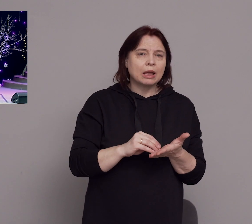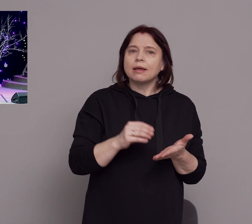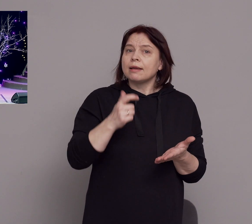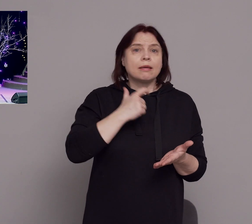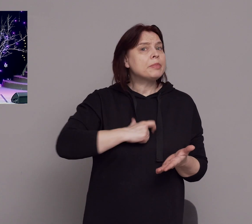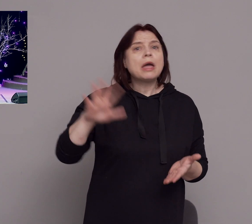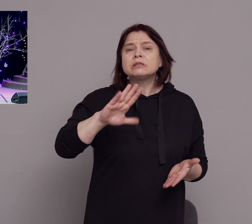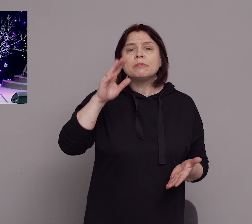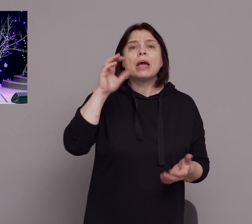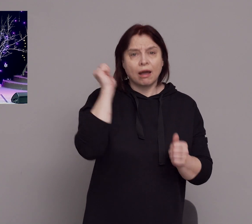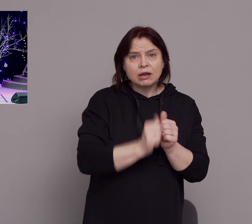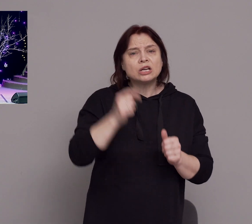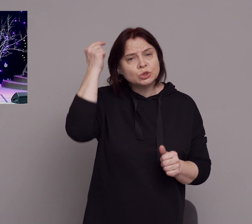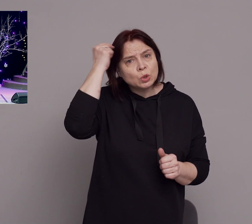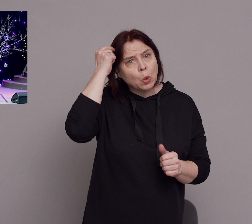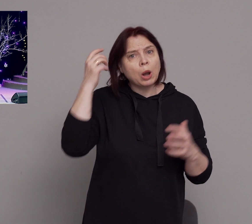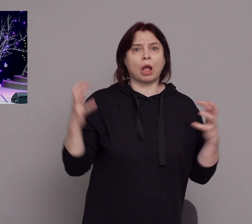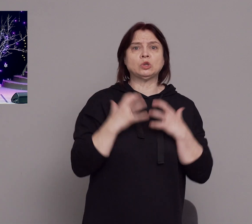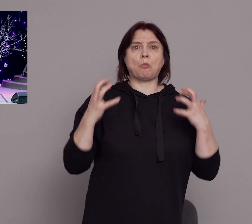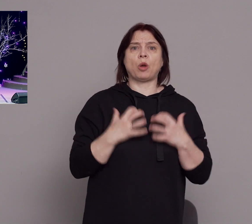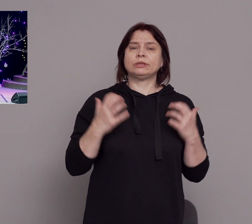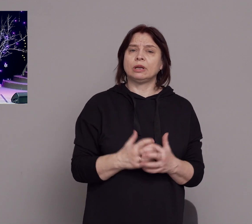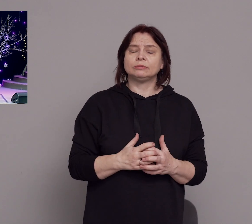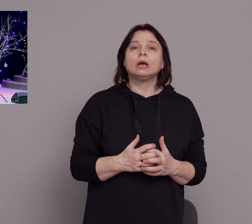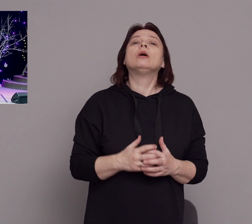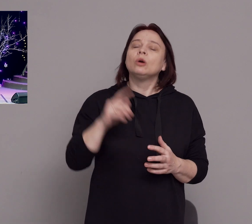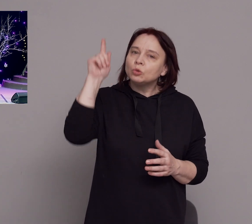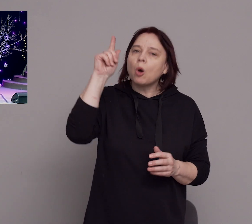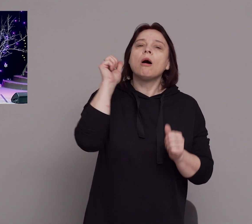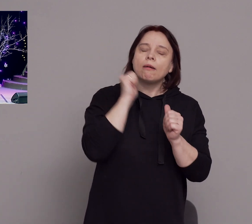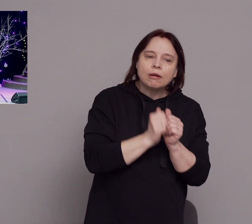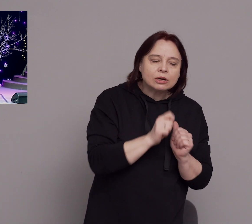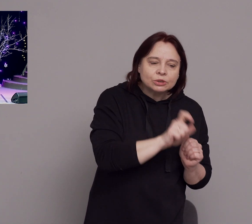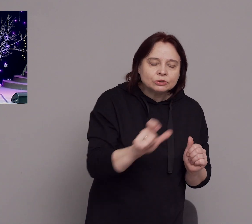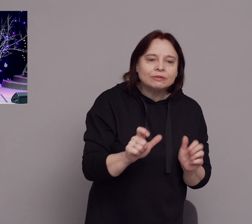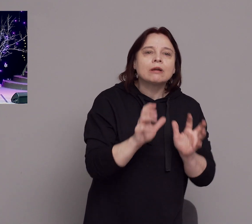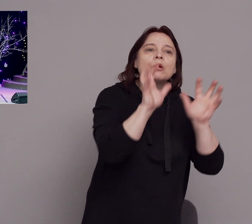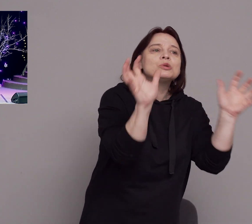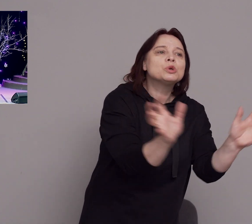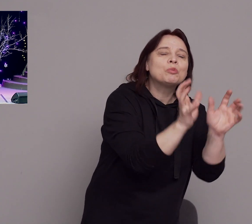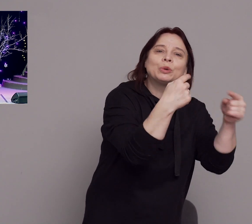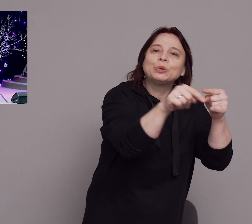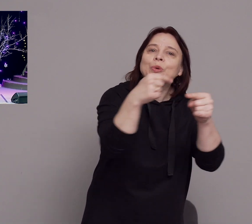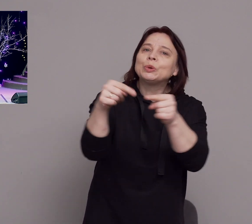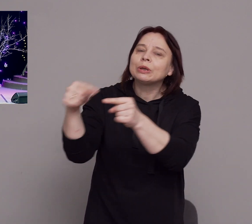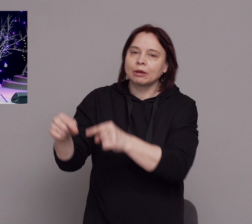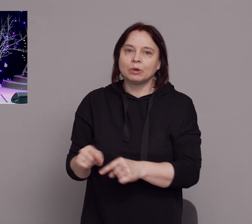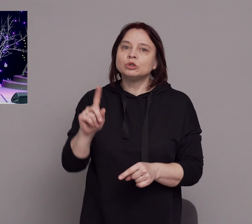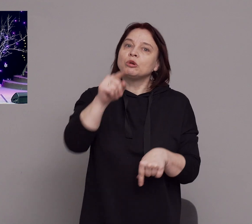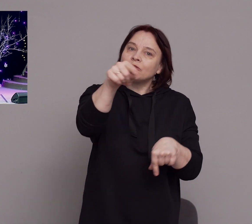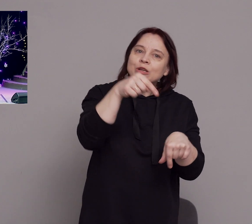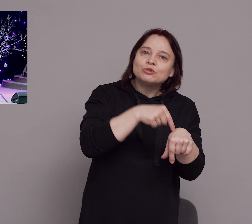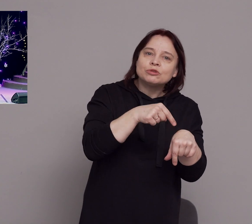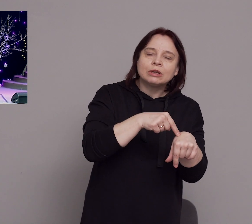только каждый заботится, но каждый и о других, ибо у вас должны быть те же чувствования, какие и во Христе